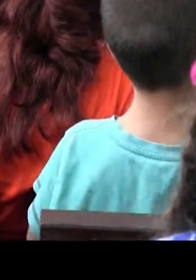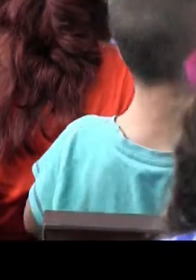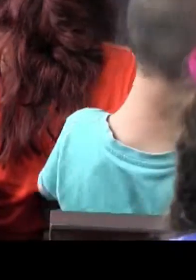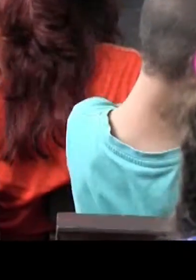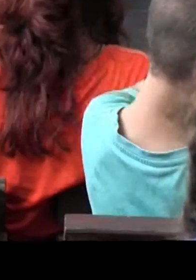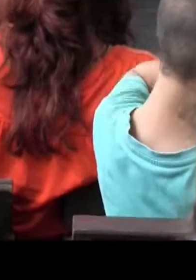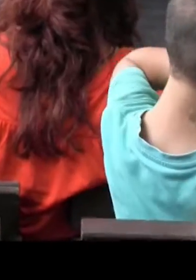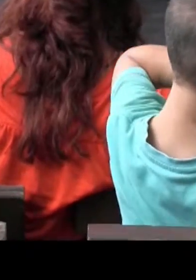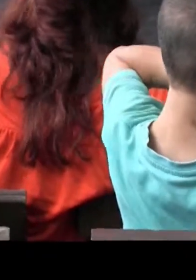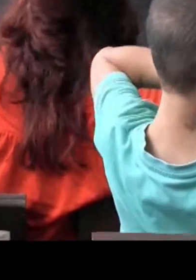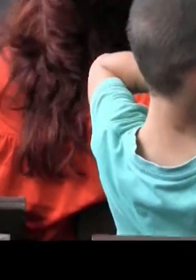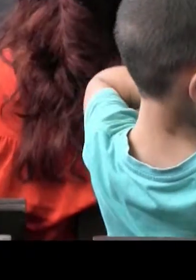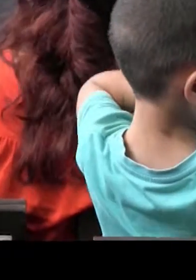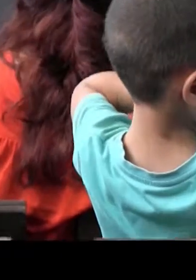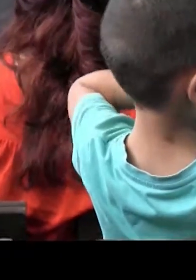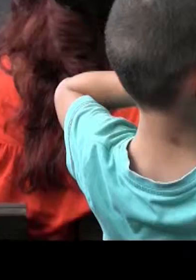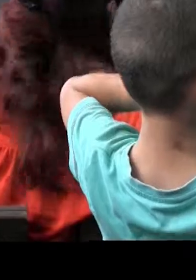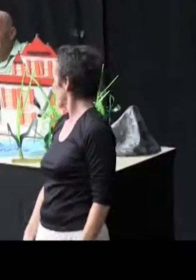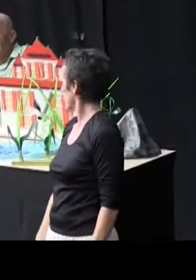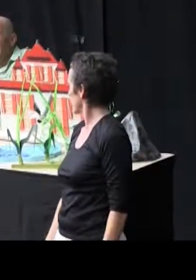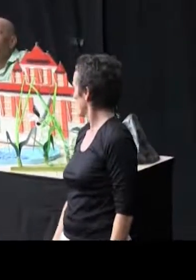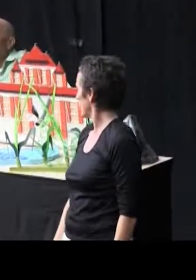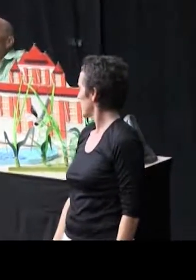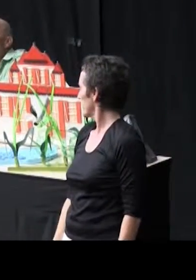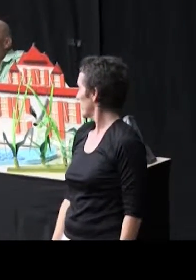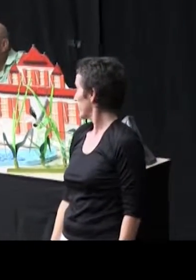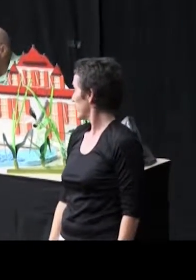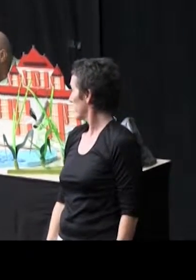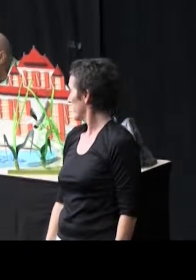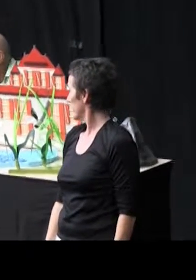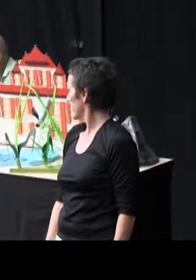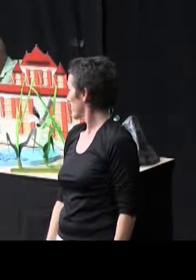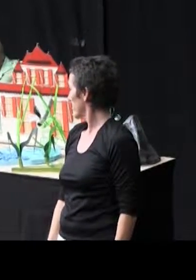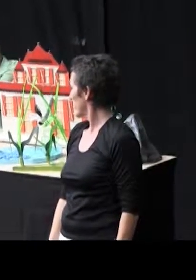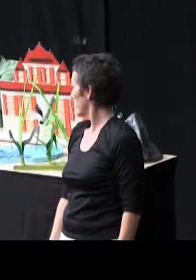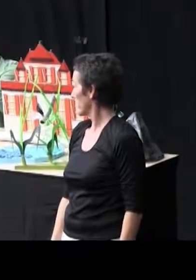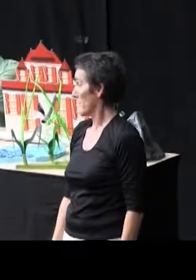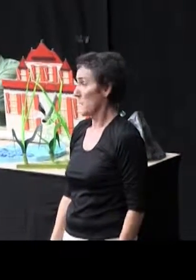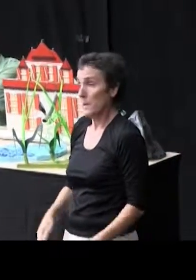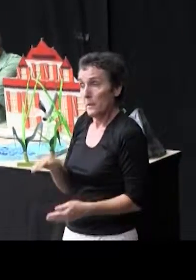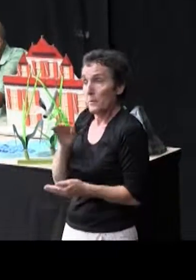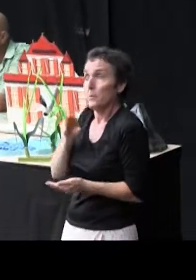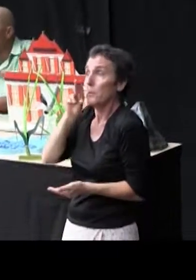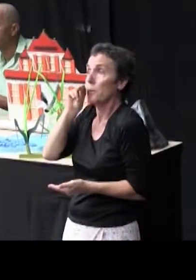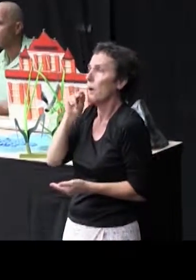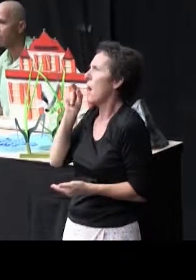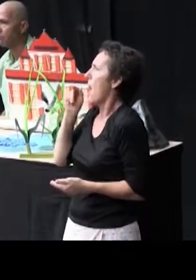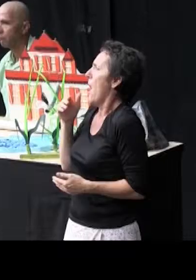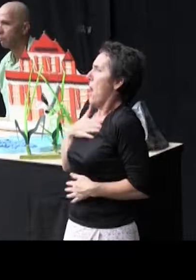Elle travaillait à la terre. La nuit est d'Ali. La guenille enlève Ali et l'emmène Ali son case. Seulement